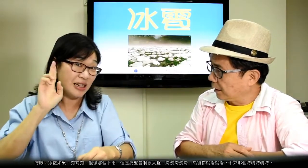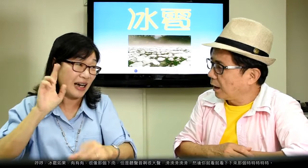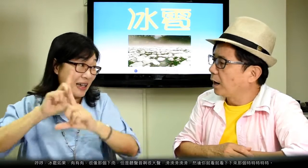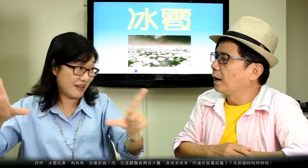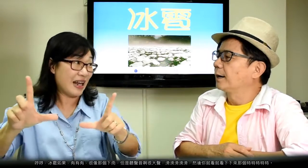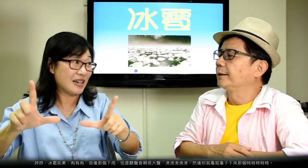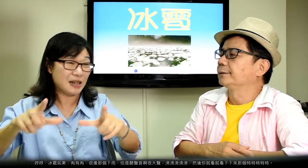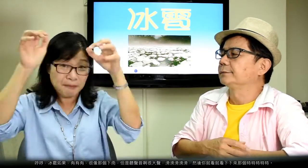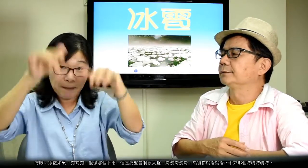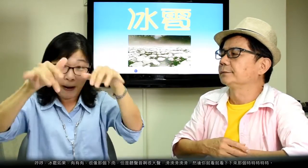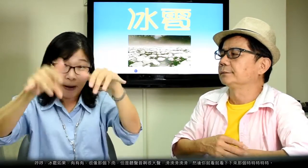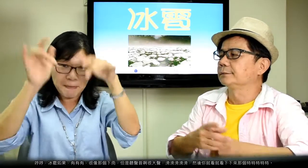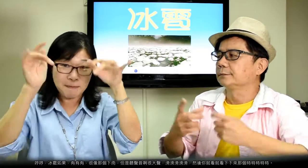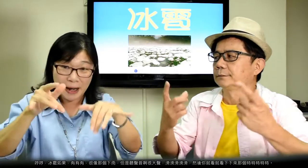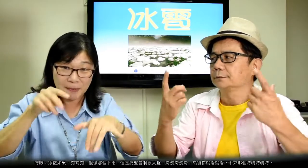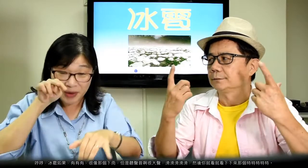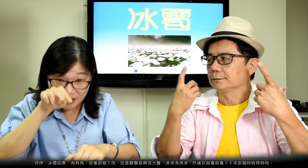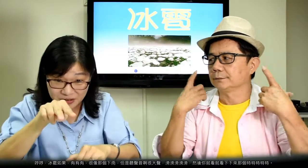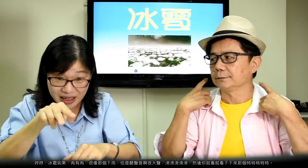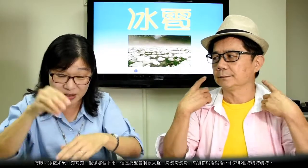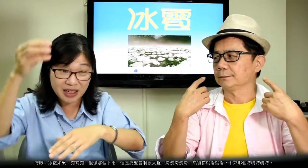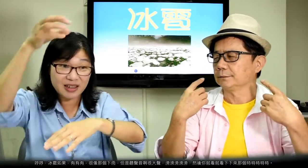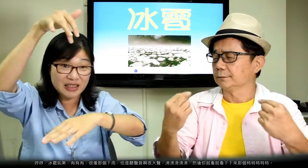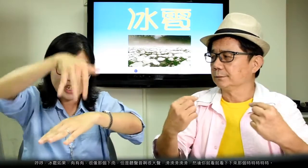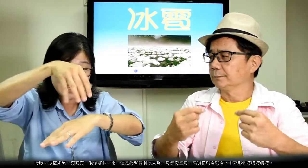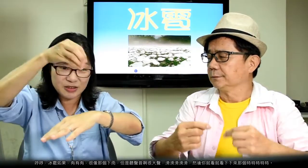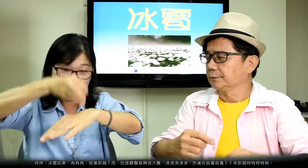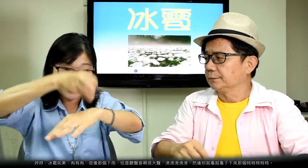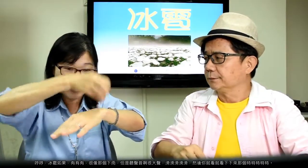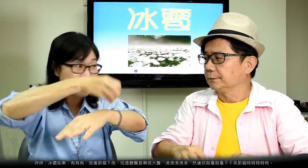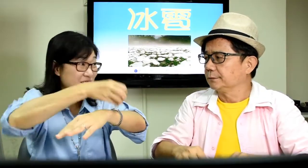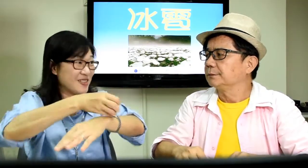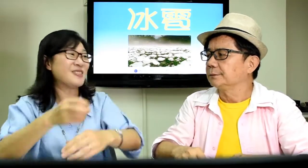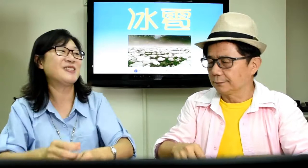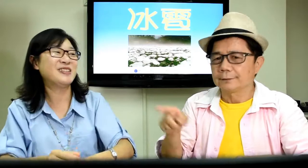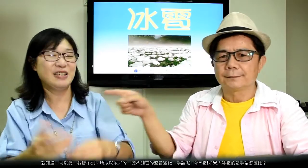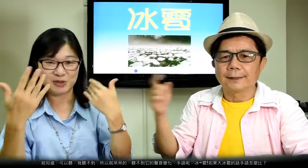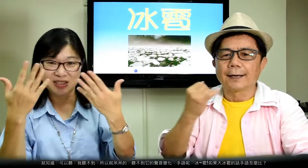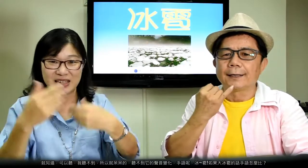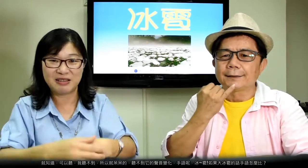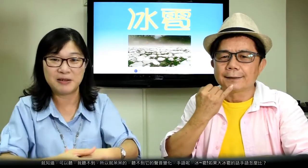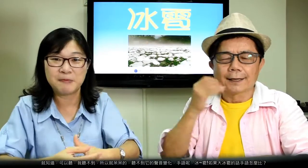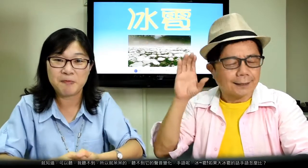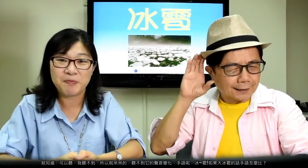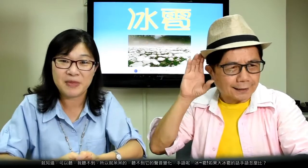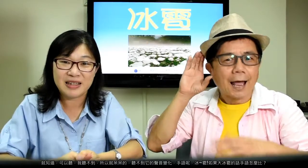啊，很大声，啪啪啪啪啪，然后你就看到那个下下来就，就知道，可